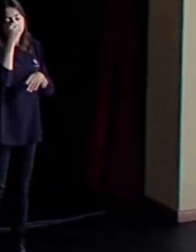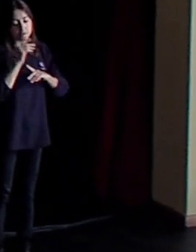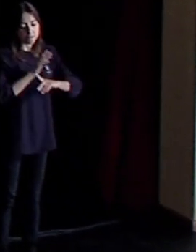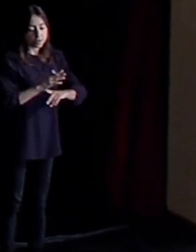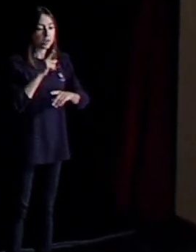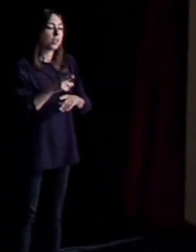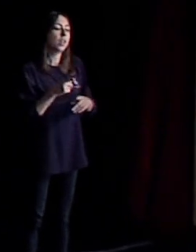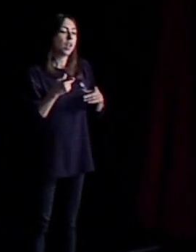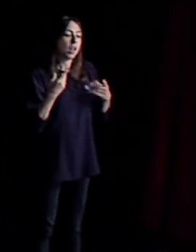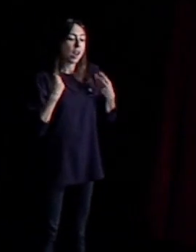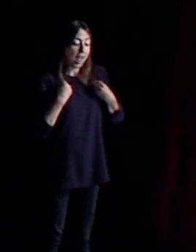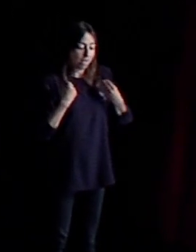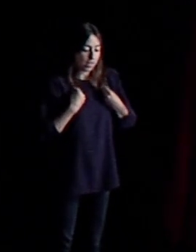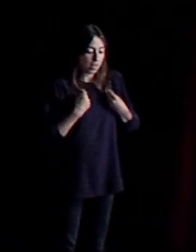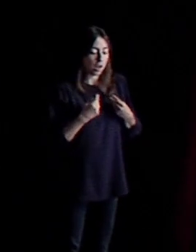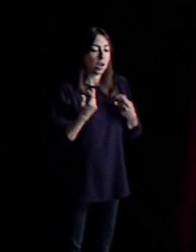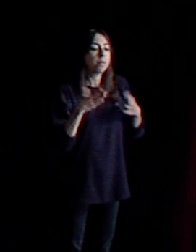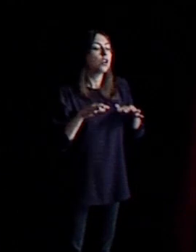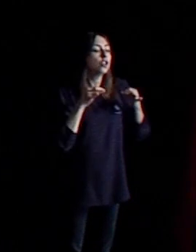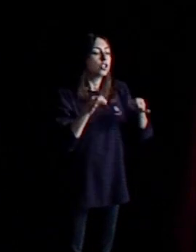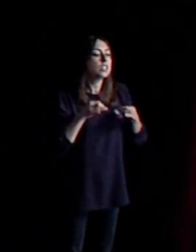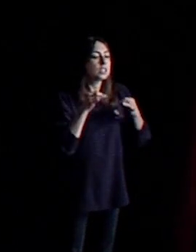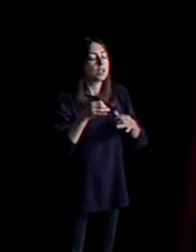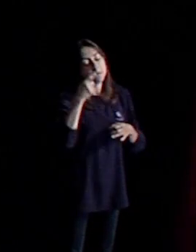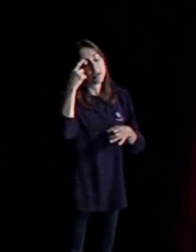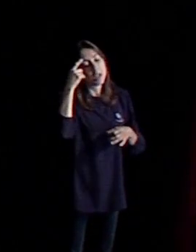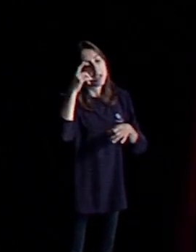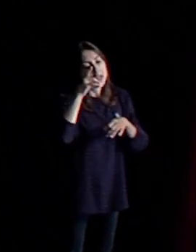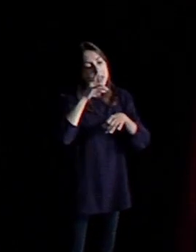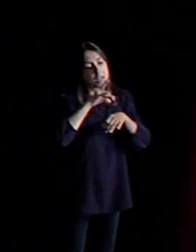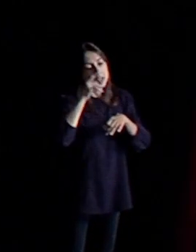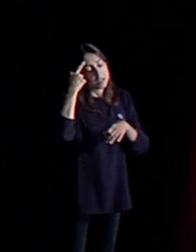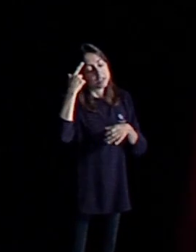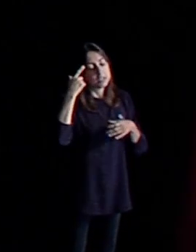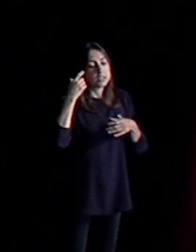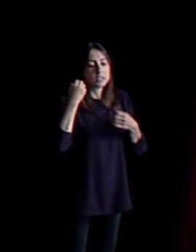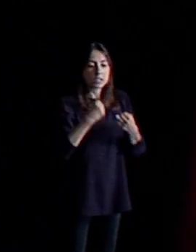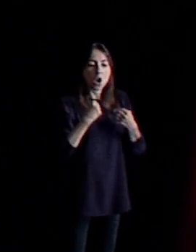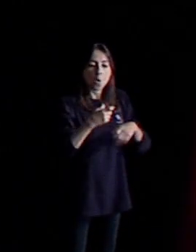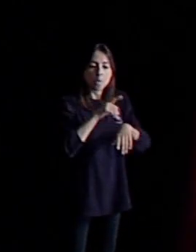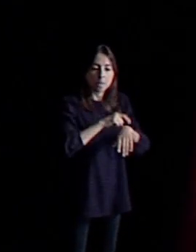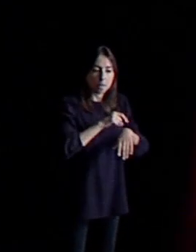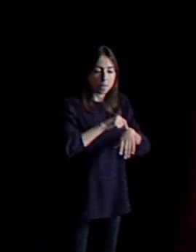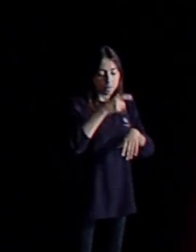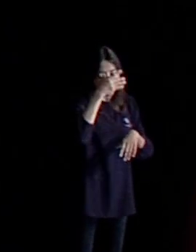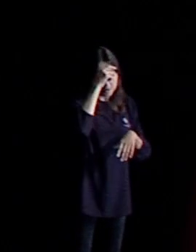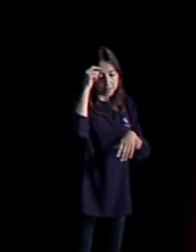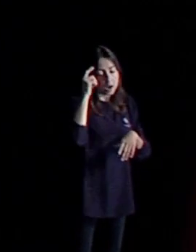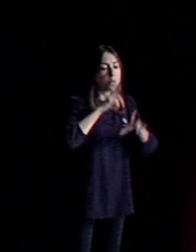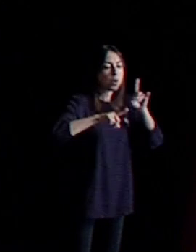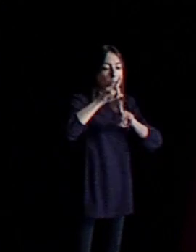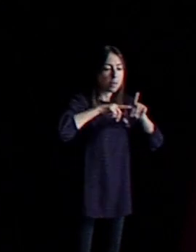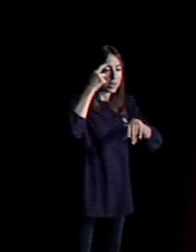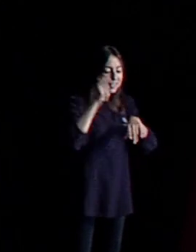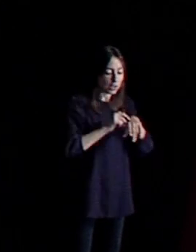vida, pero siempre desde el punto de vista de la salud mental, de problemas psicológicos que tienen tanto unos como otros